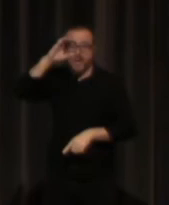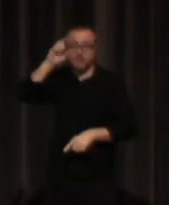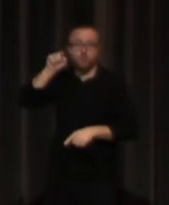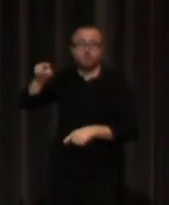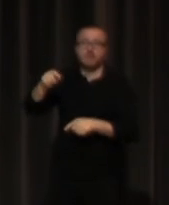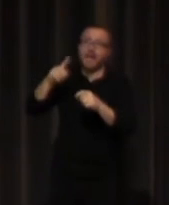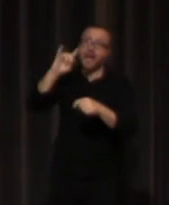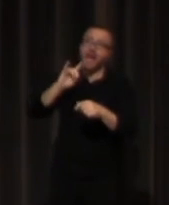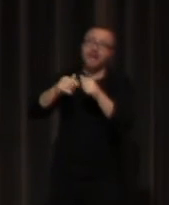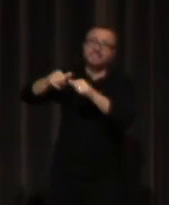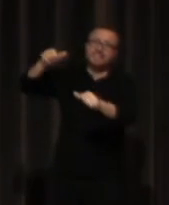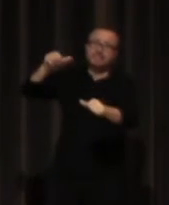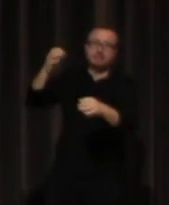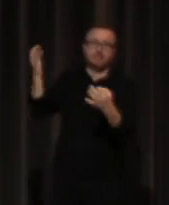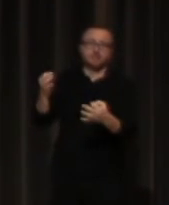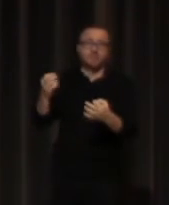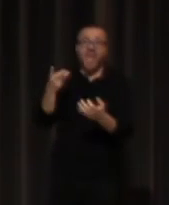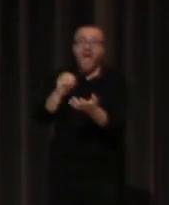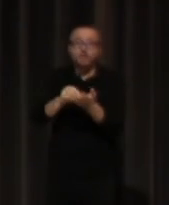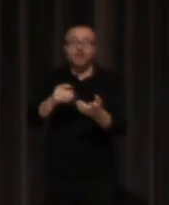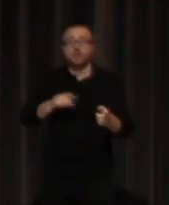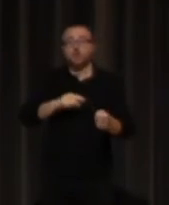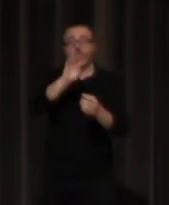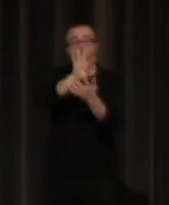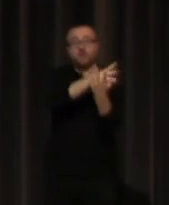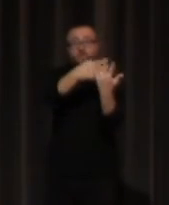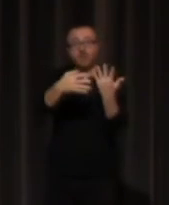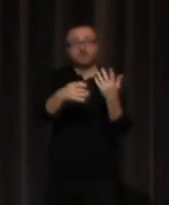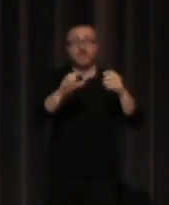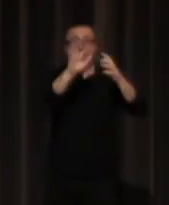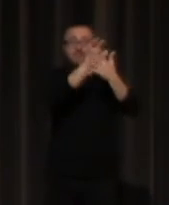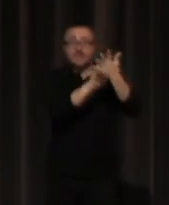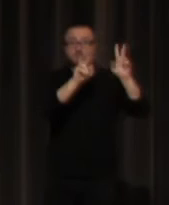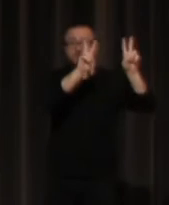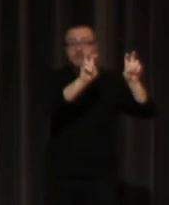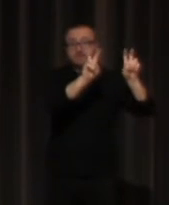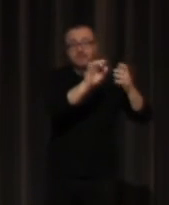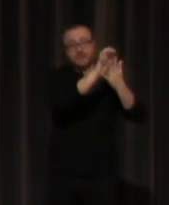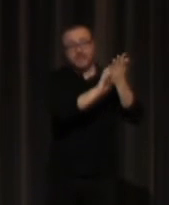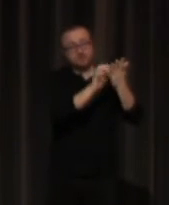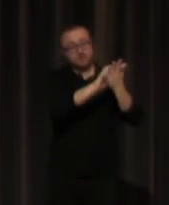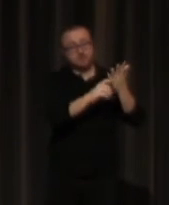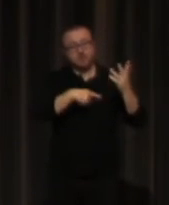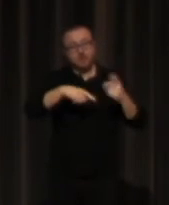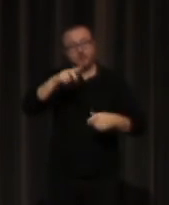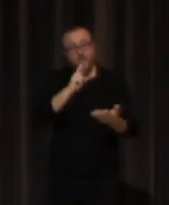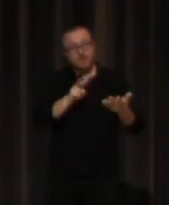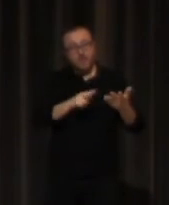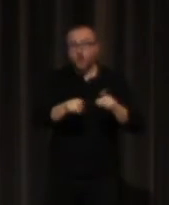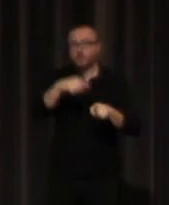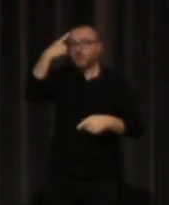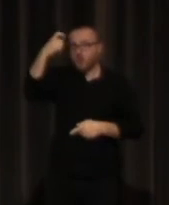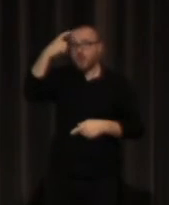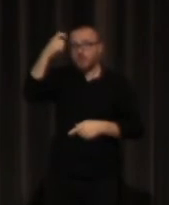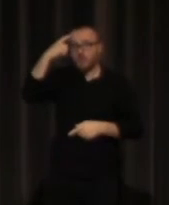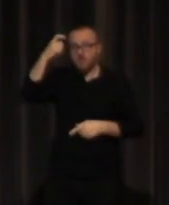Els versos s'aprenen de memòria. Bé, això a la meva època, vosaltres ja no ho sé si heu après algun Prescheren com jo, de memòria,